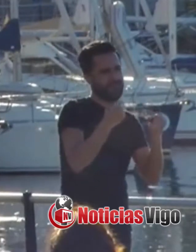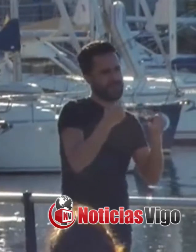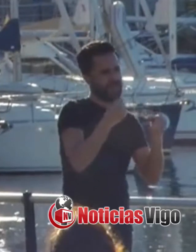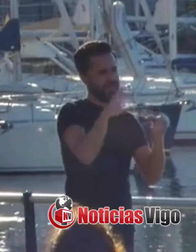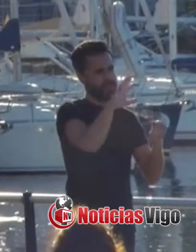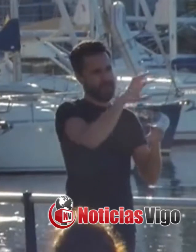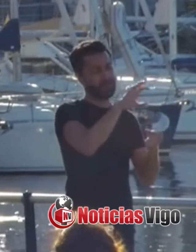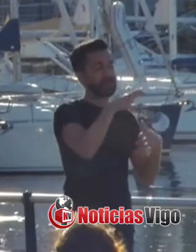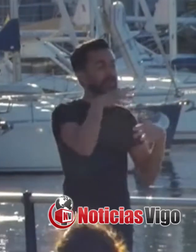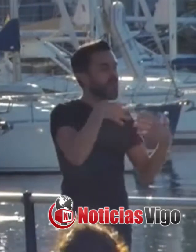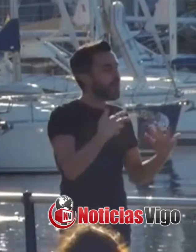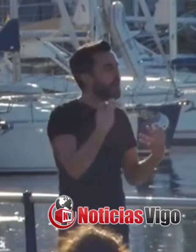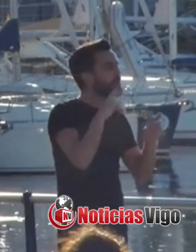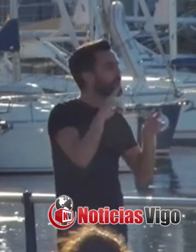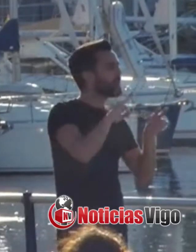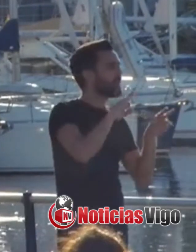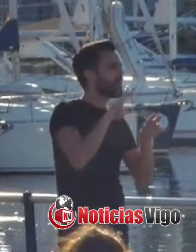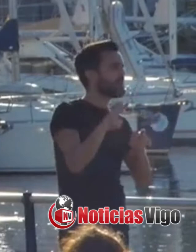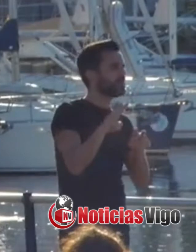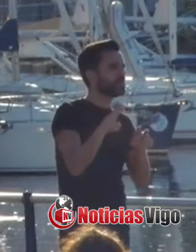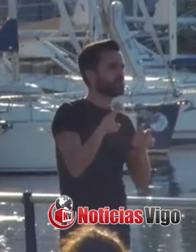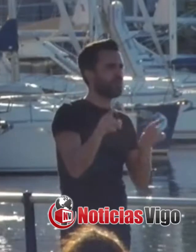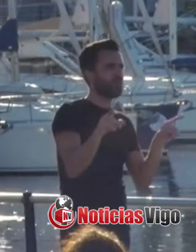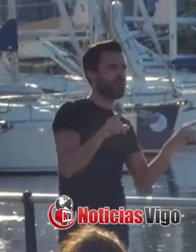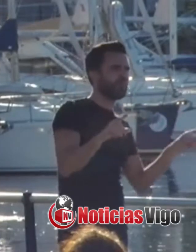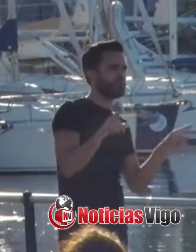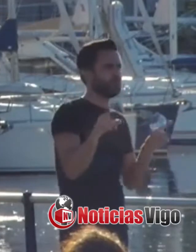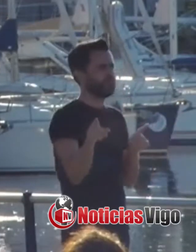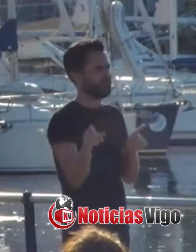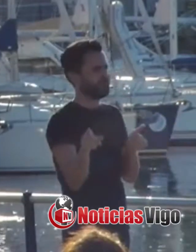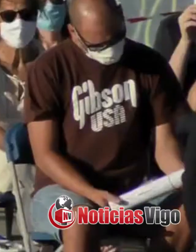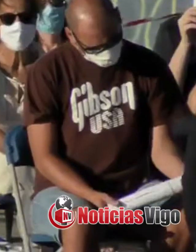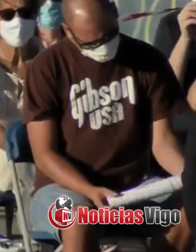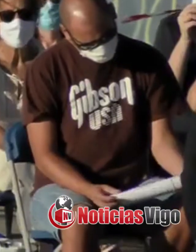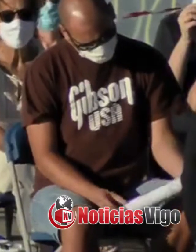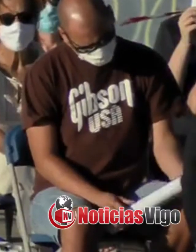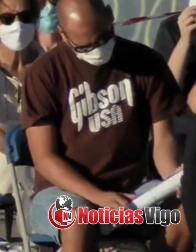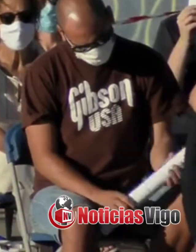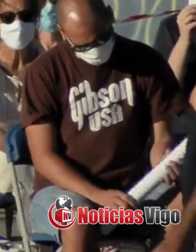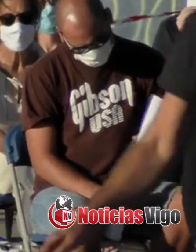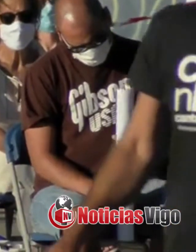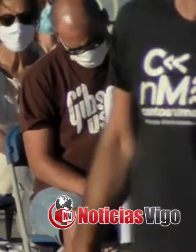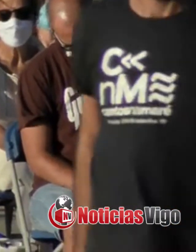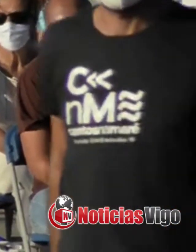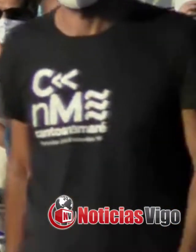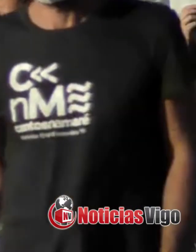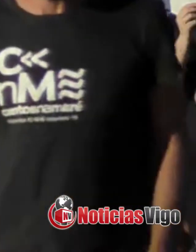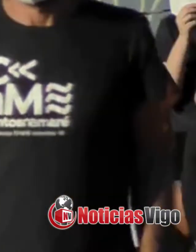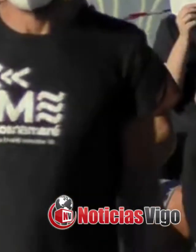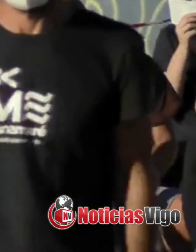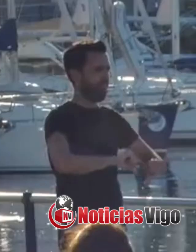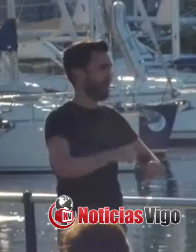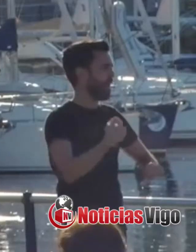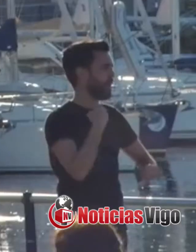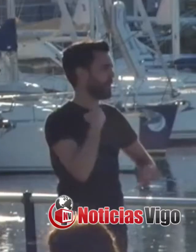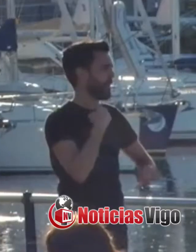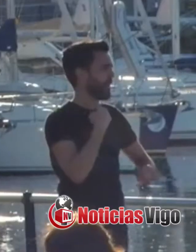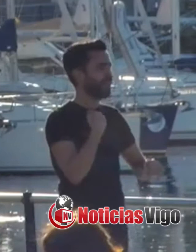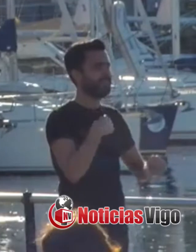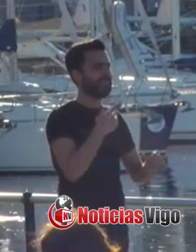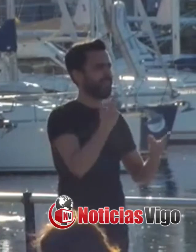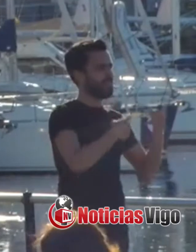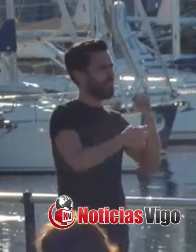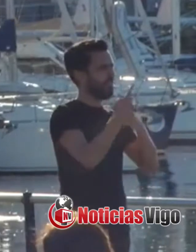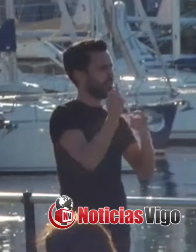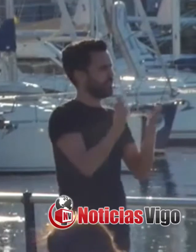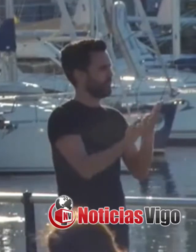vemos como entre uns e outros van facendo que Vigo vaya perdendo. E xa temos datos que alertan